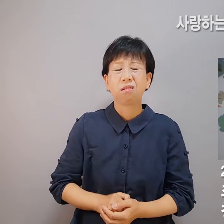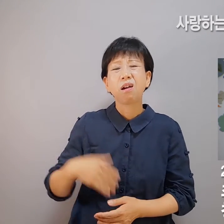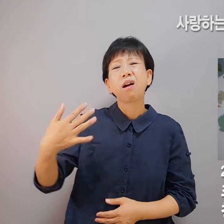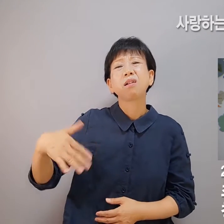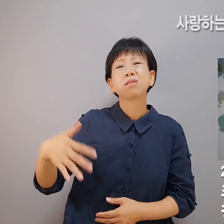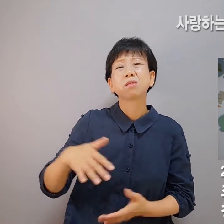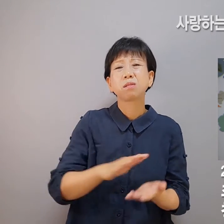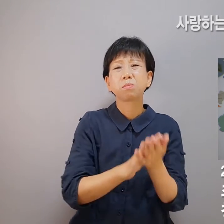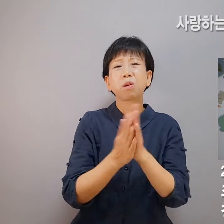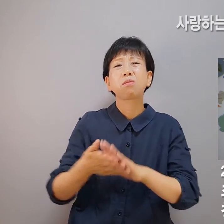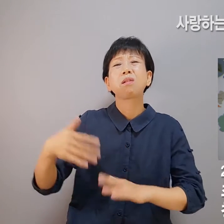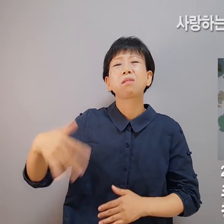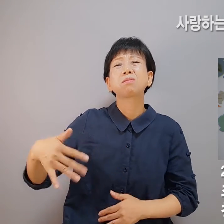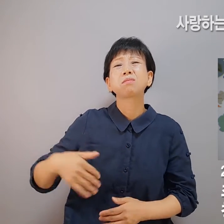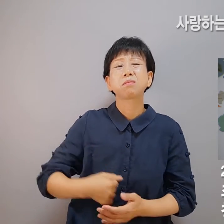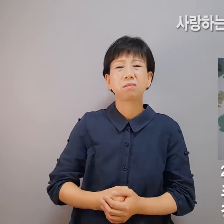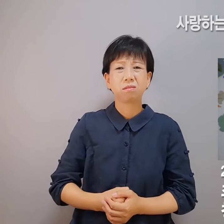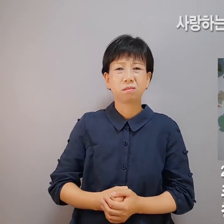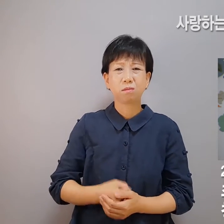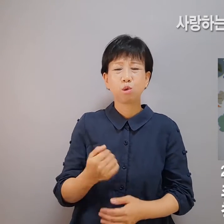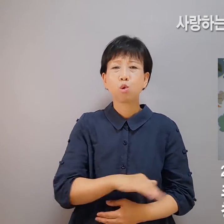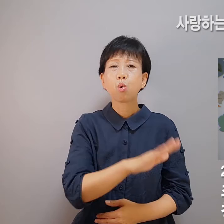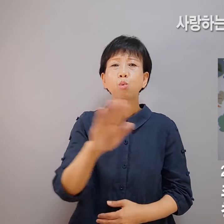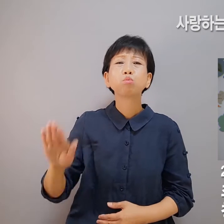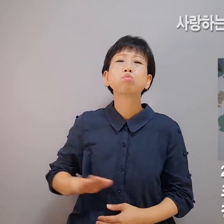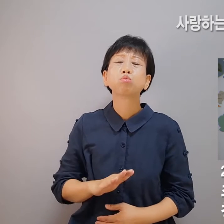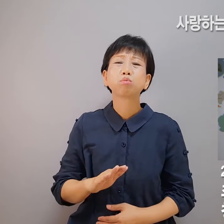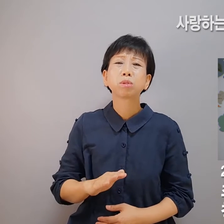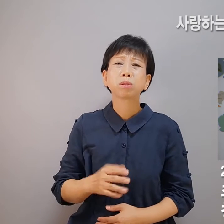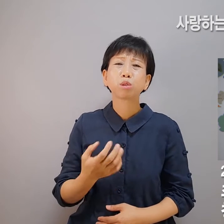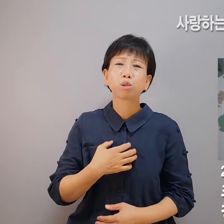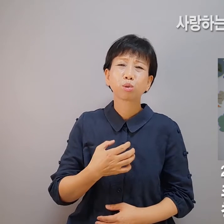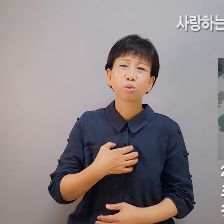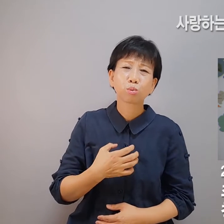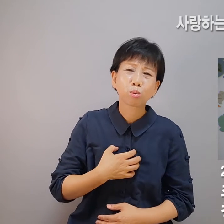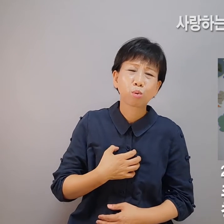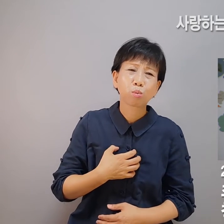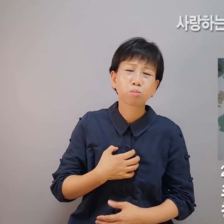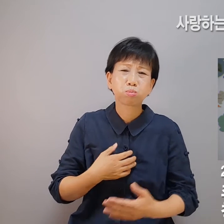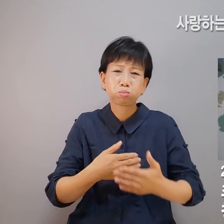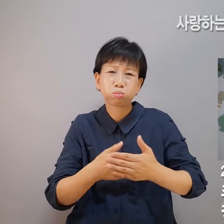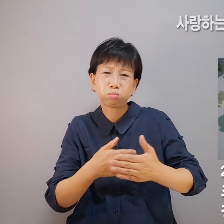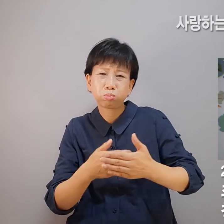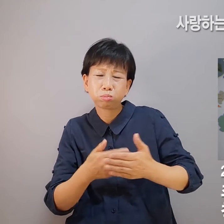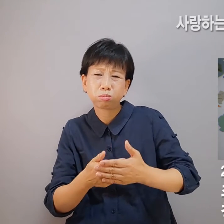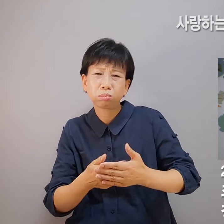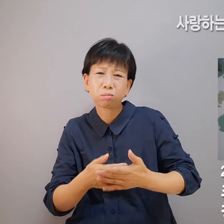우리가 여전히 위기에 벌벌 떨며 광야 훈련에 긴장하고 불안해합니다.